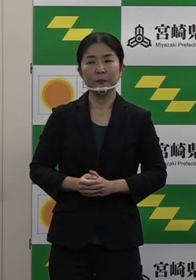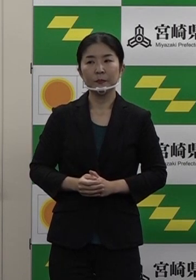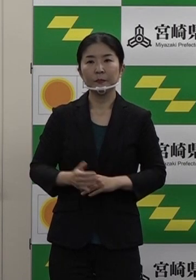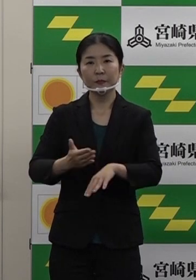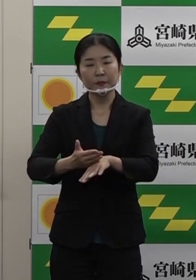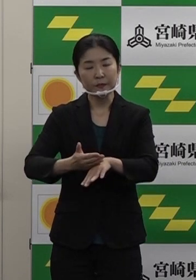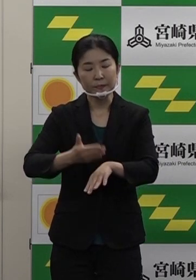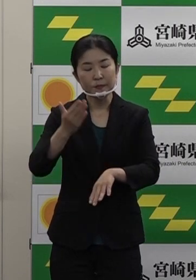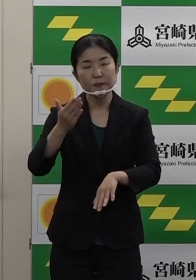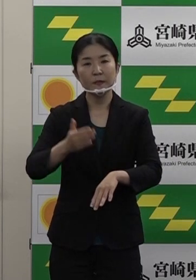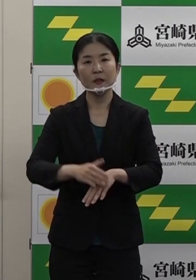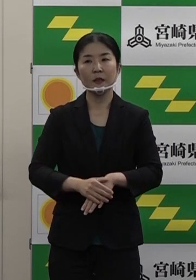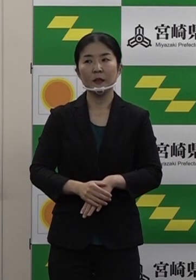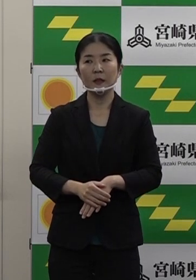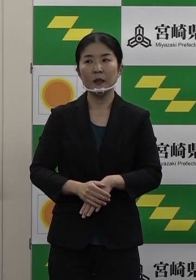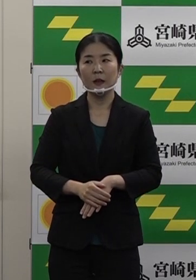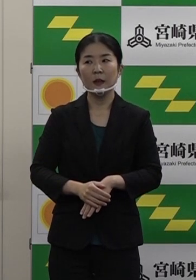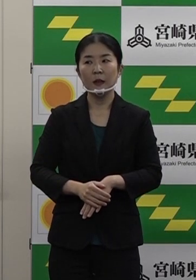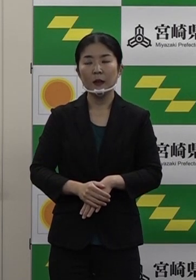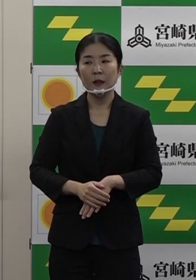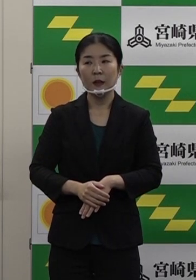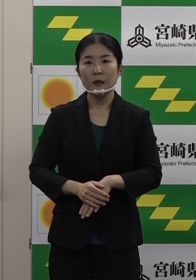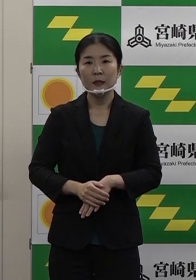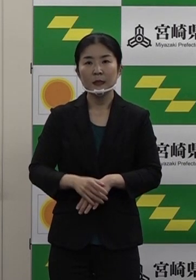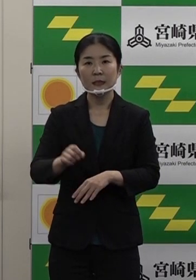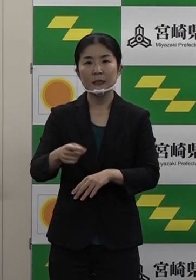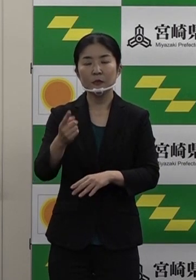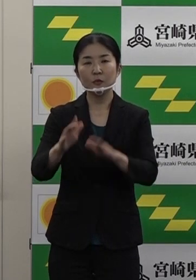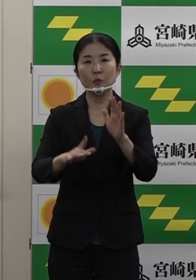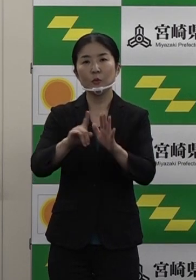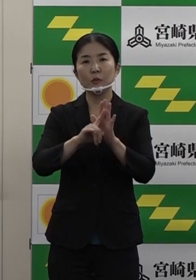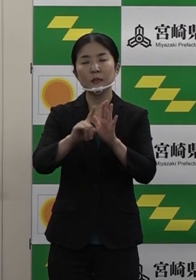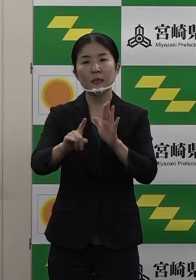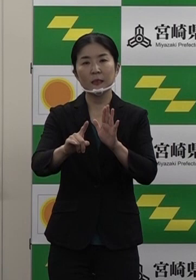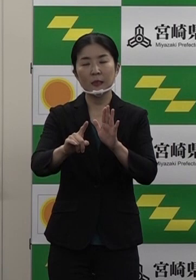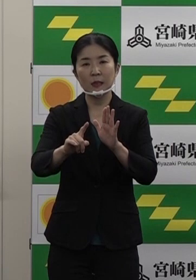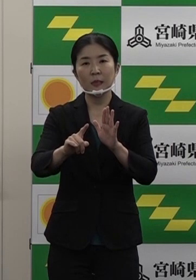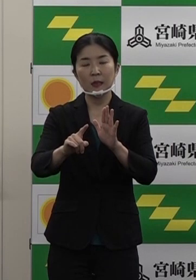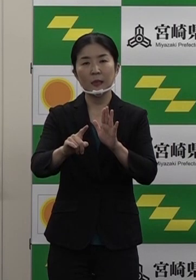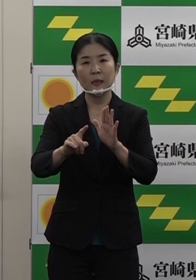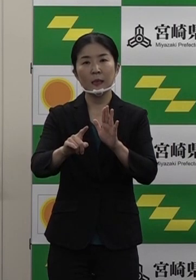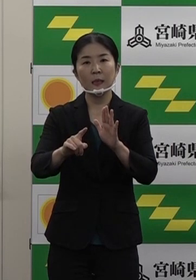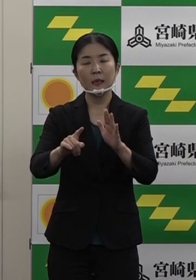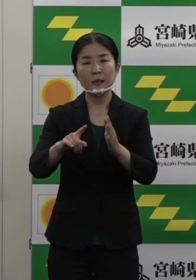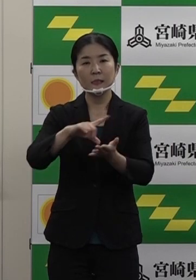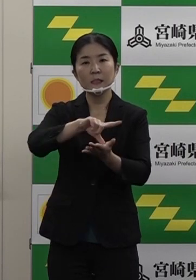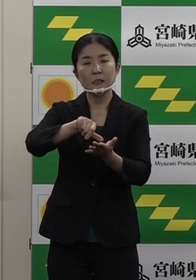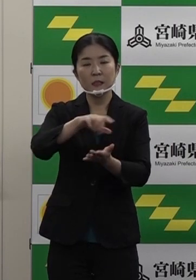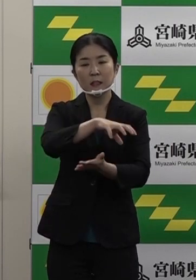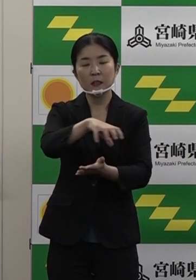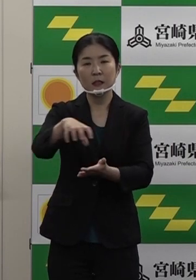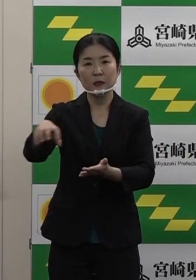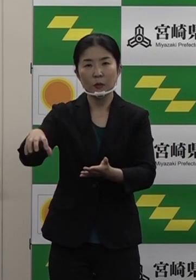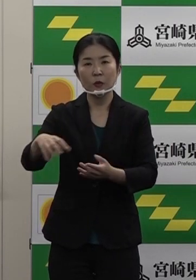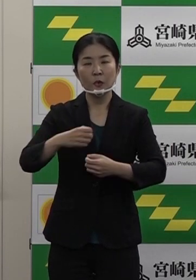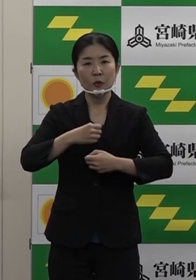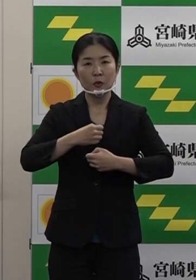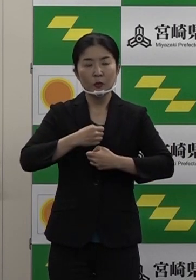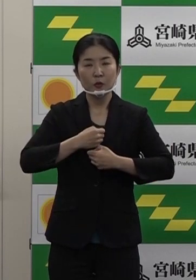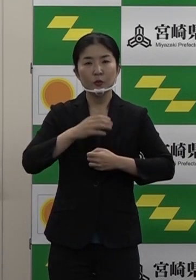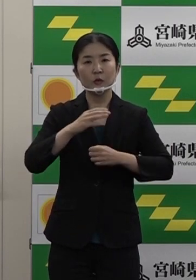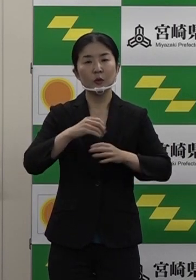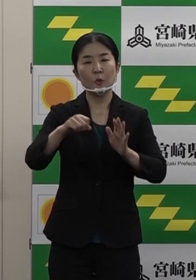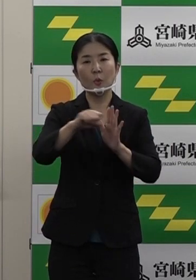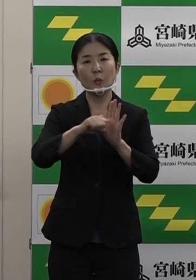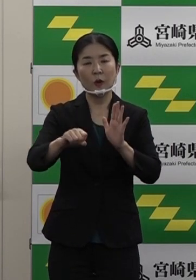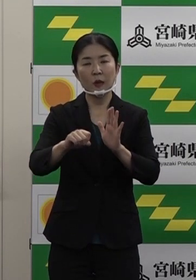ありがとうございます。あと、この緊急事態宣言でありますとか、県域ごとの、その警戒体制の効